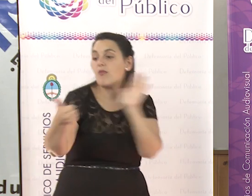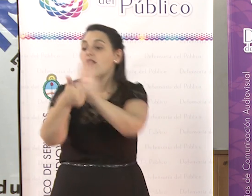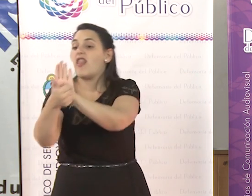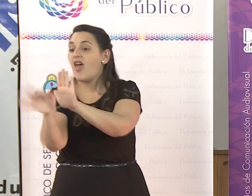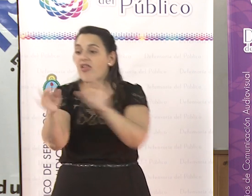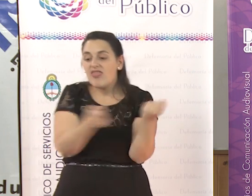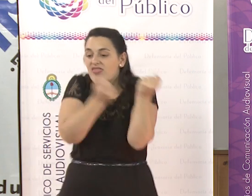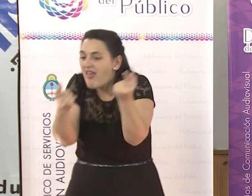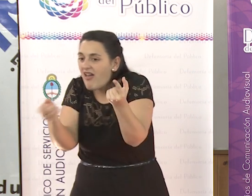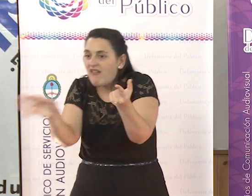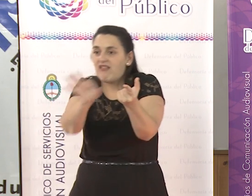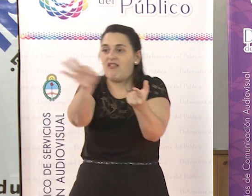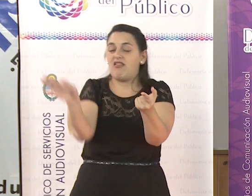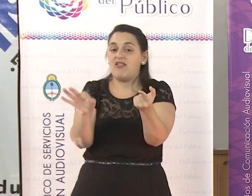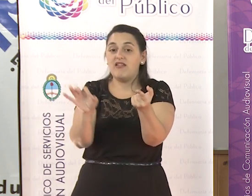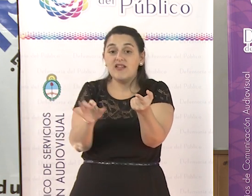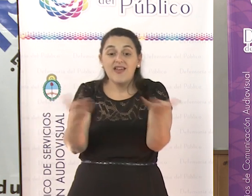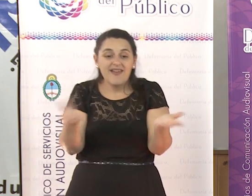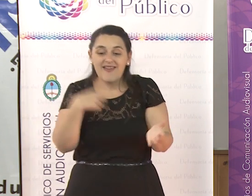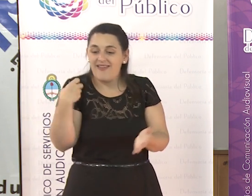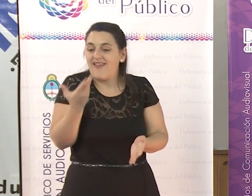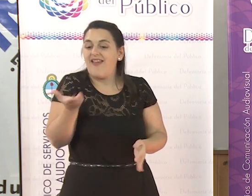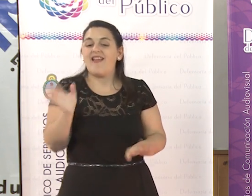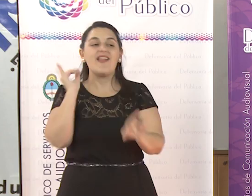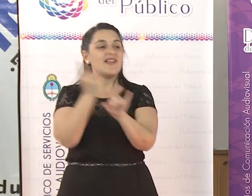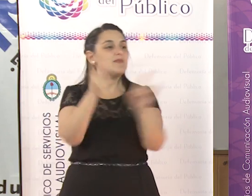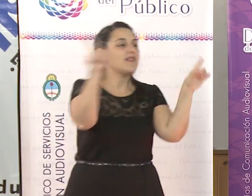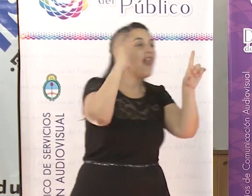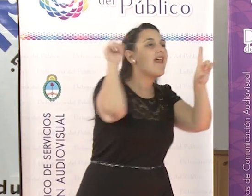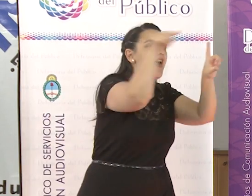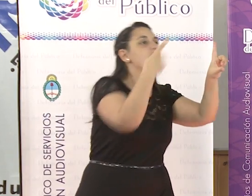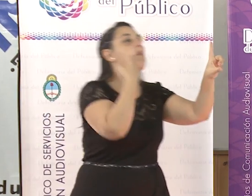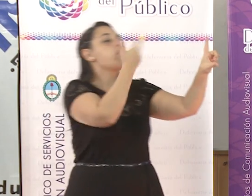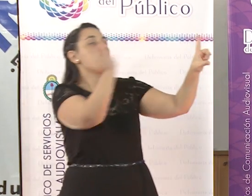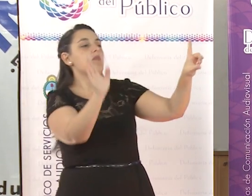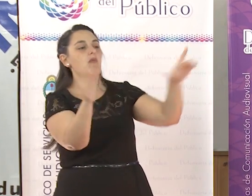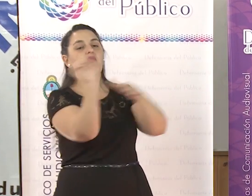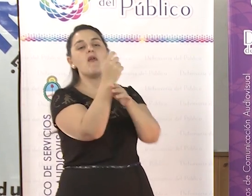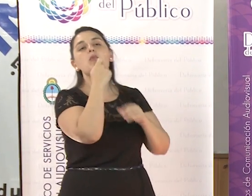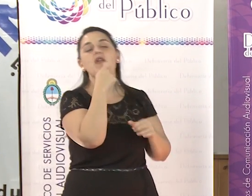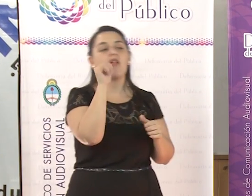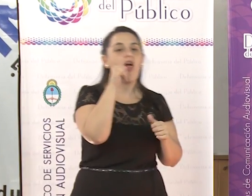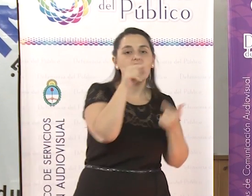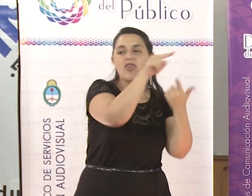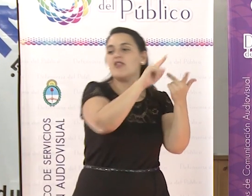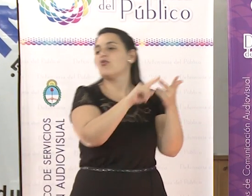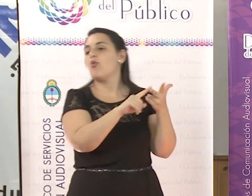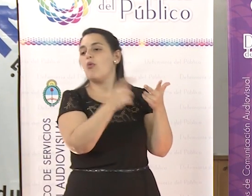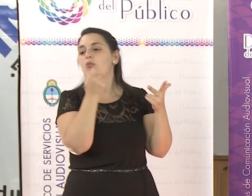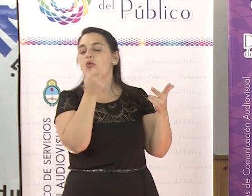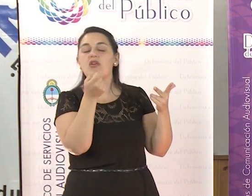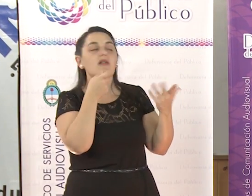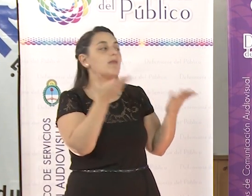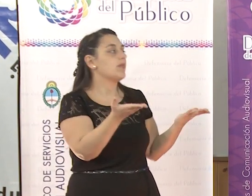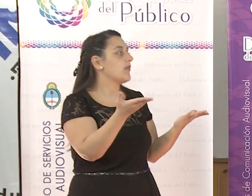los medios comunitarios prácticamente siempre fueron los medios masivos más grande como en este caso del medio clarín y si se quiere decir acá no tiene